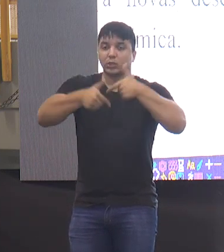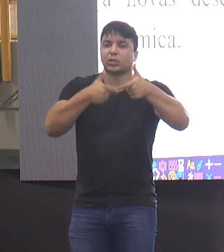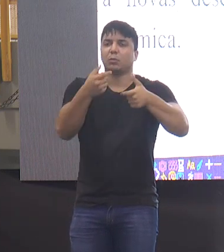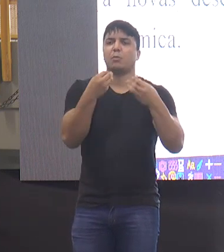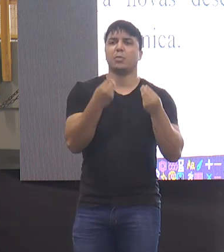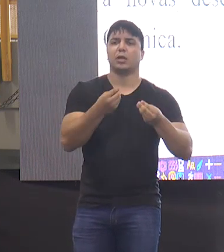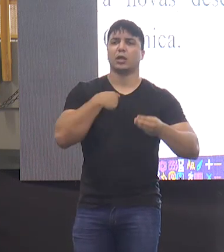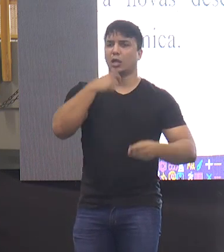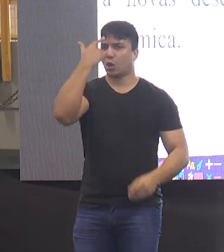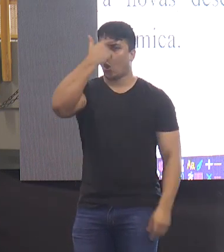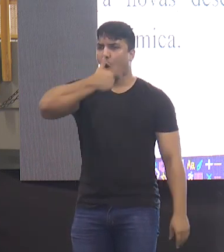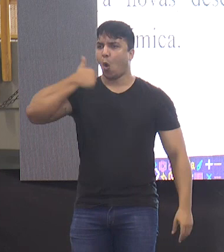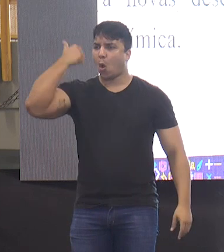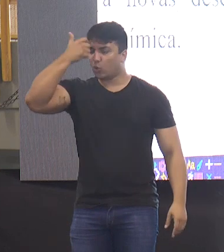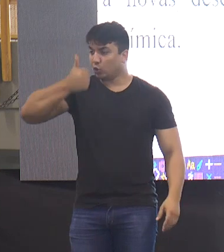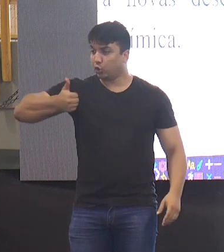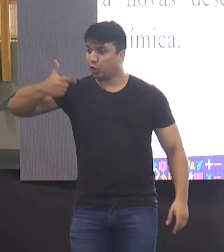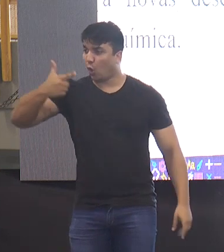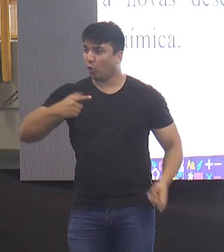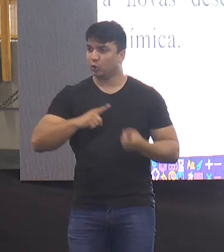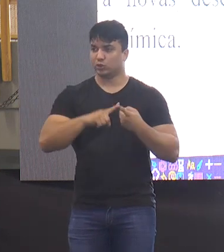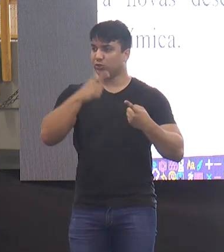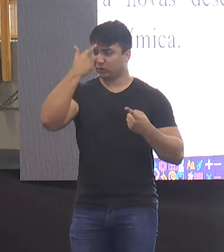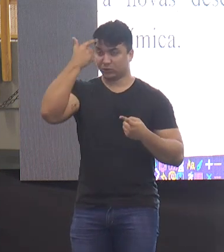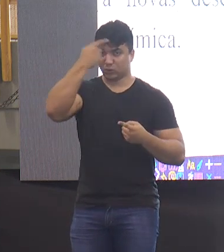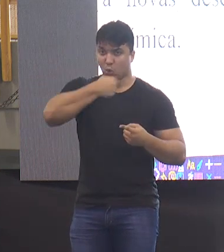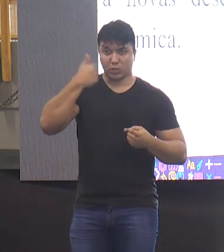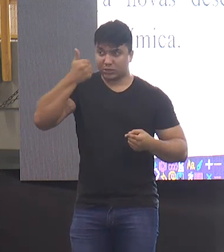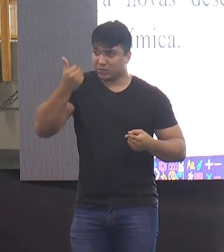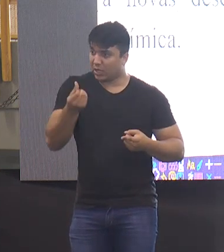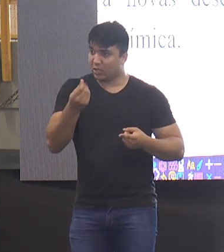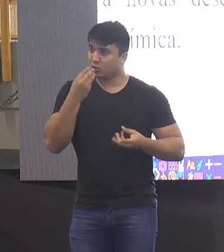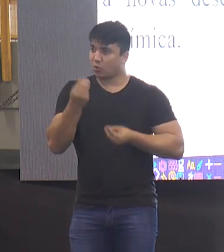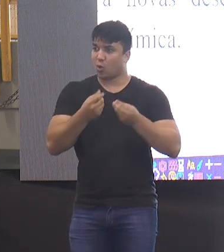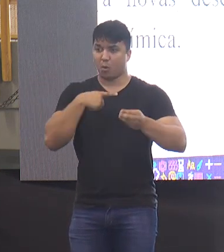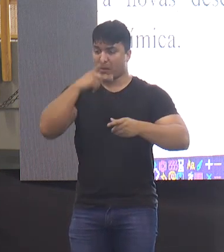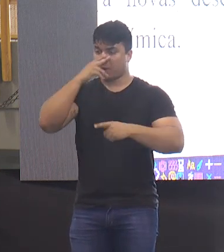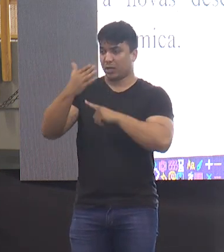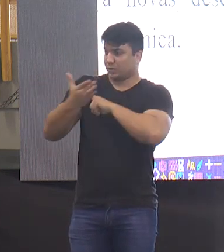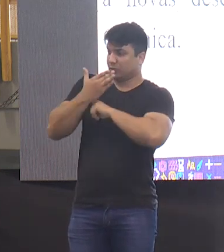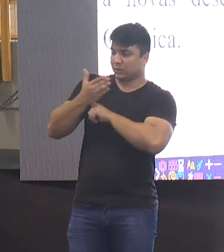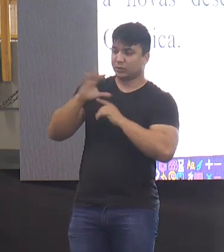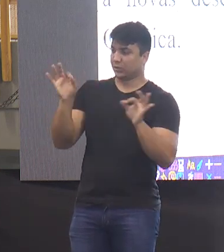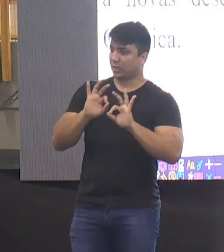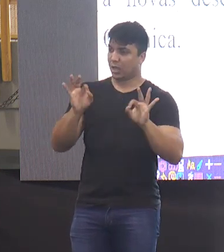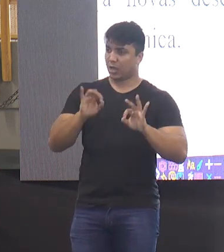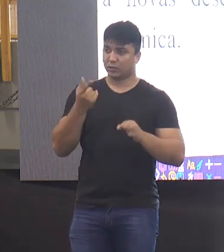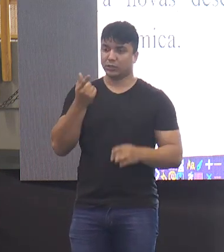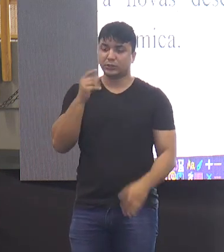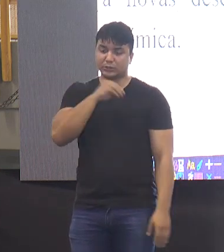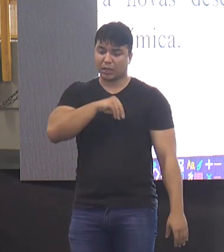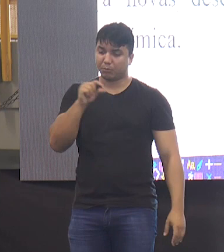trabalhando 12, 16 horas por dia em condições insalubres para ganhar mixaria.